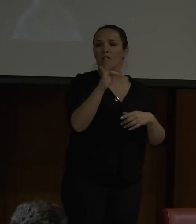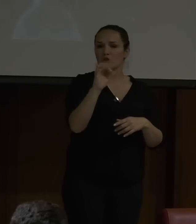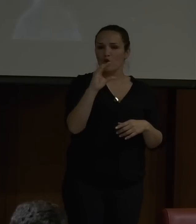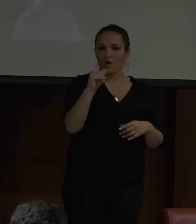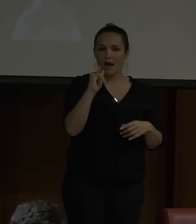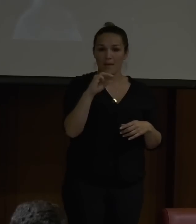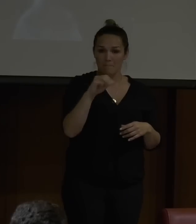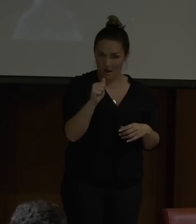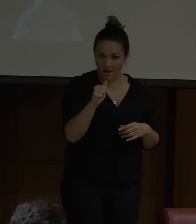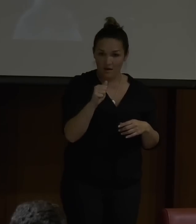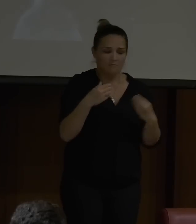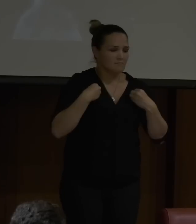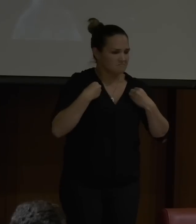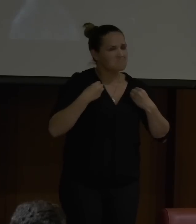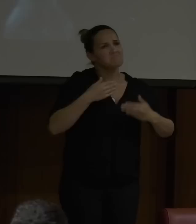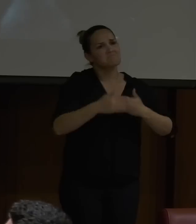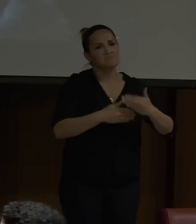algo pasó. Una tarde